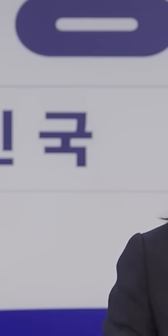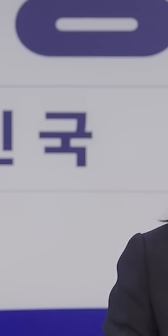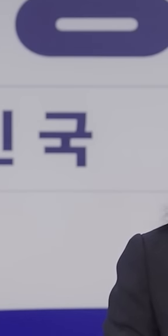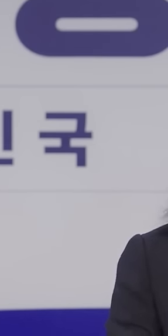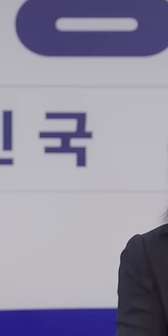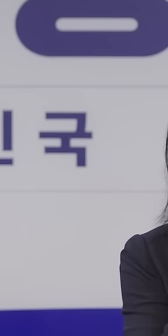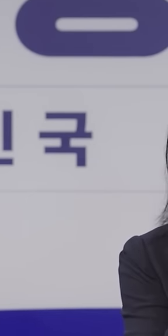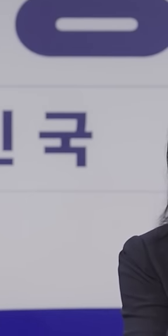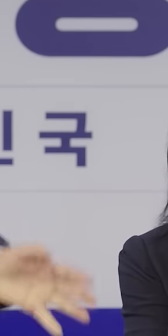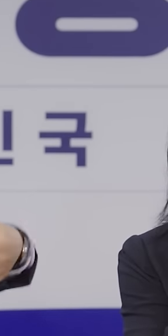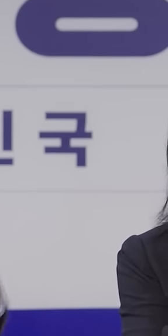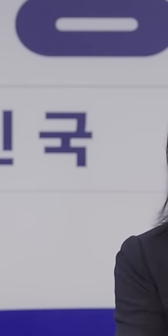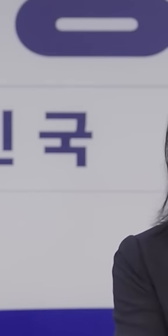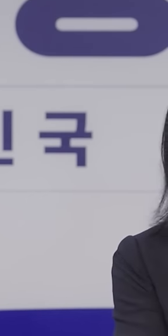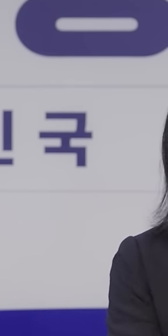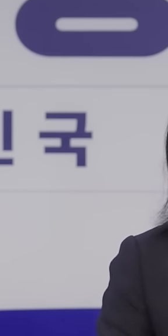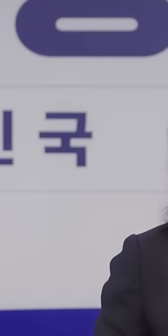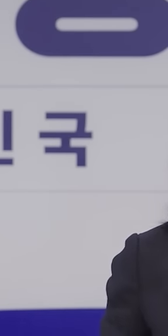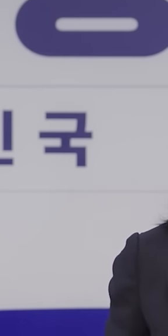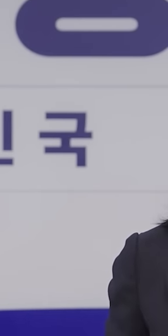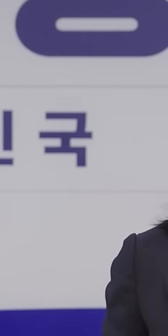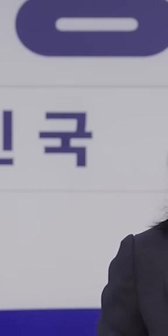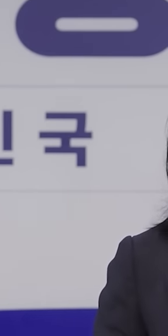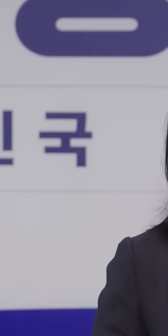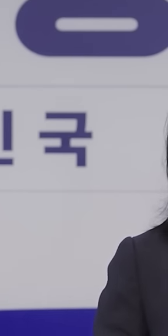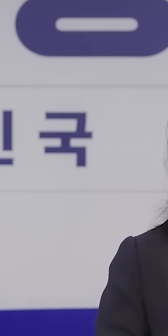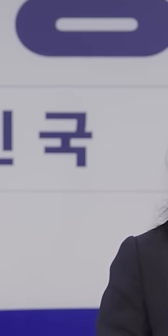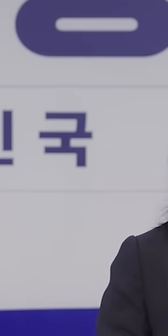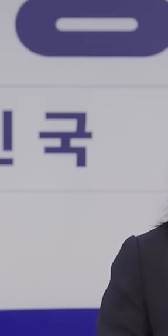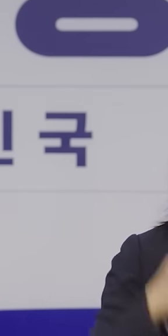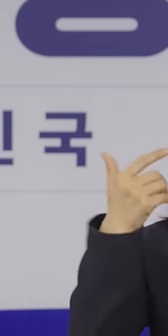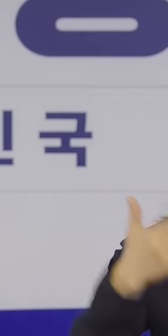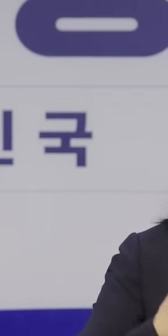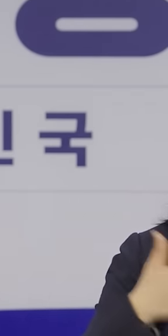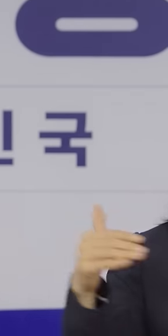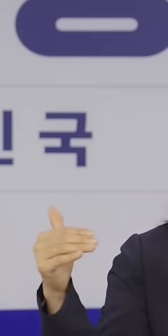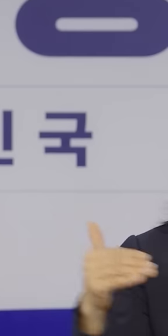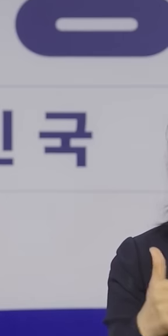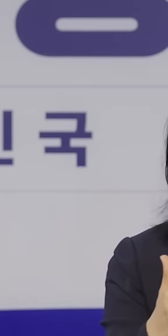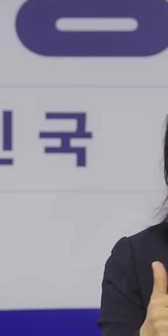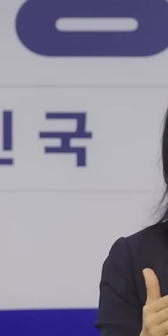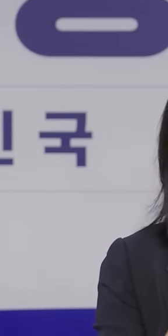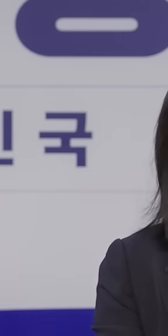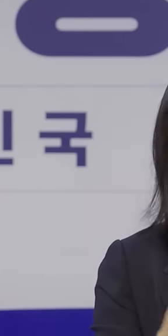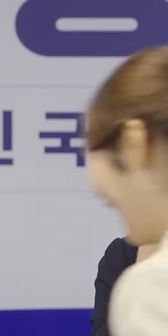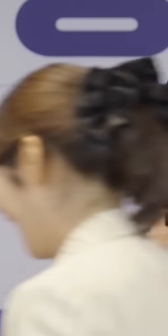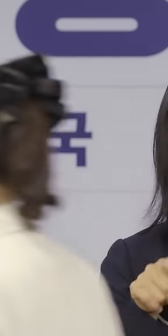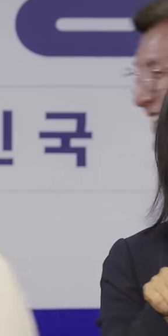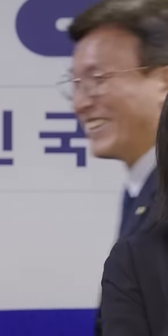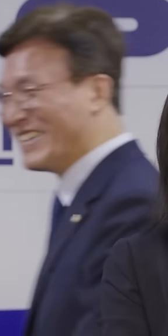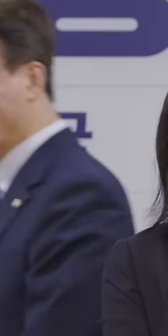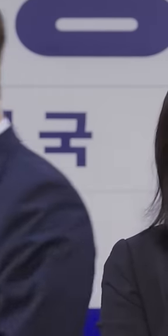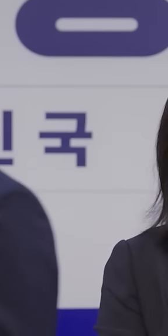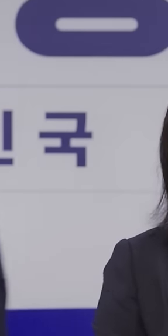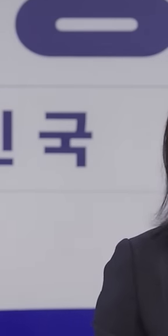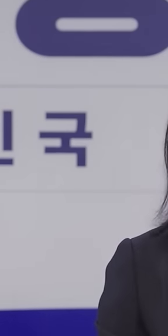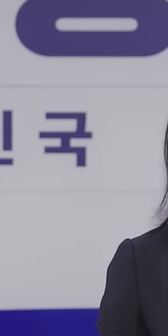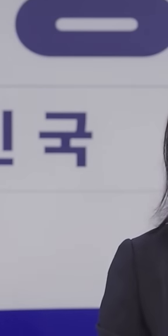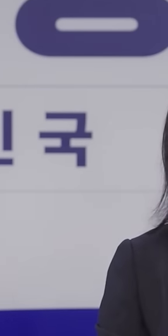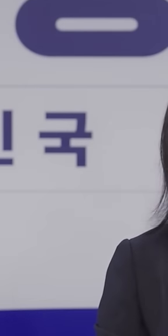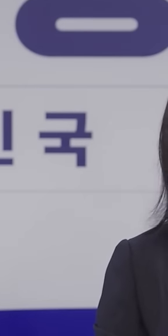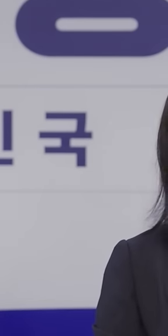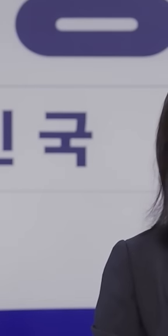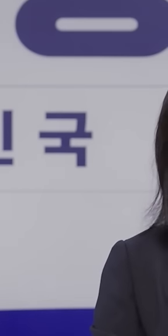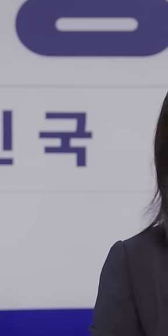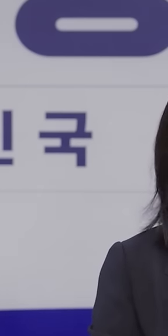괜찮을 것 같은데? 네, 오십시오. 예, 네, 뭐 다 끝났으니까 이제. 네. 그래서 사진으로 같이 찍게요.